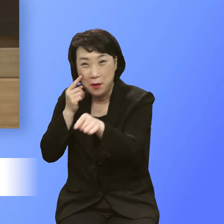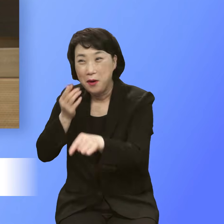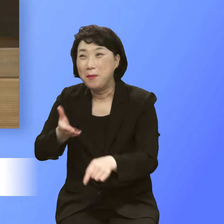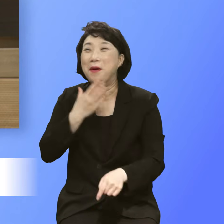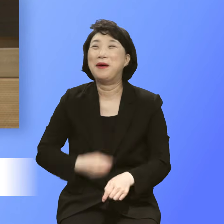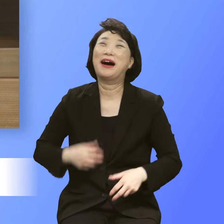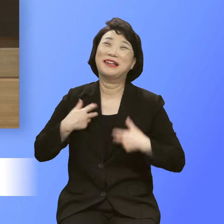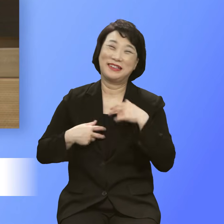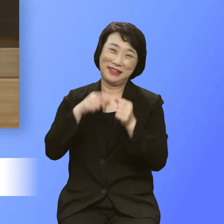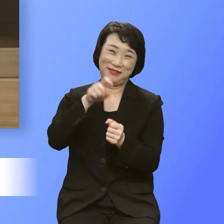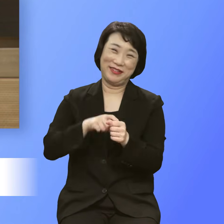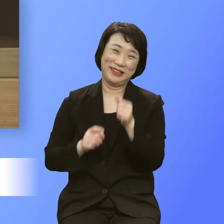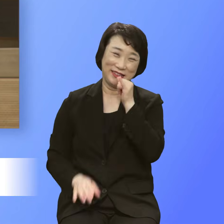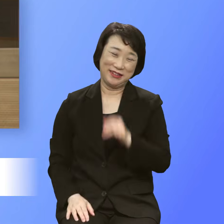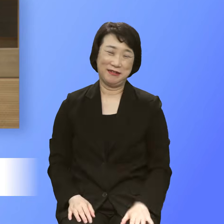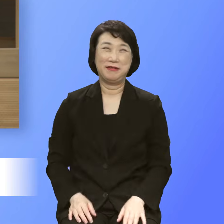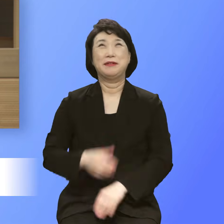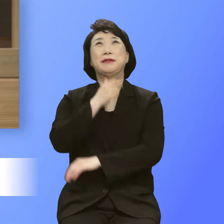목사님이 생각해 봤어요.